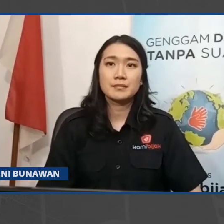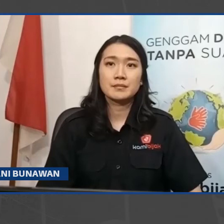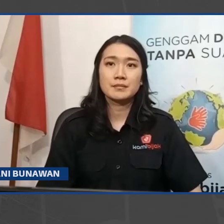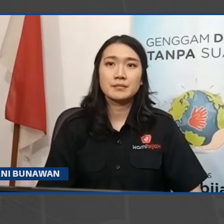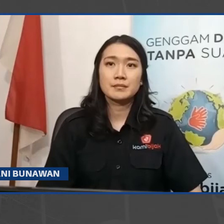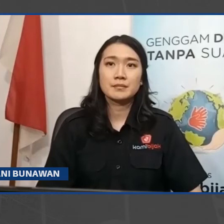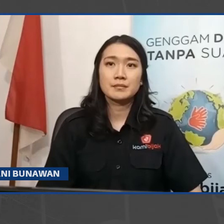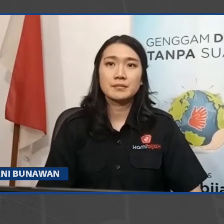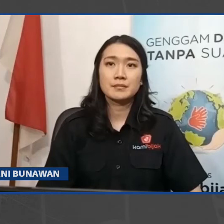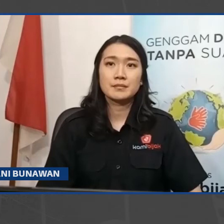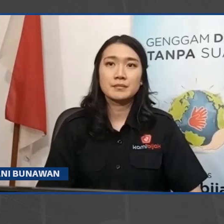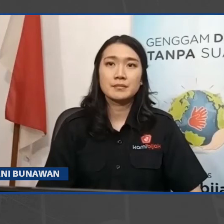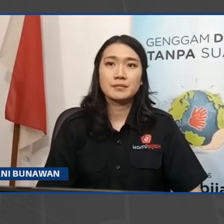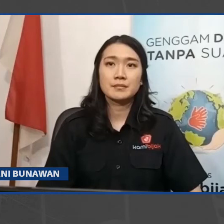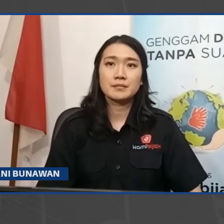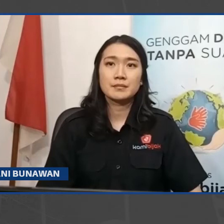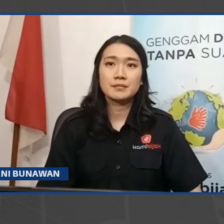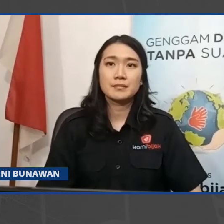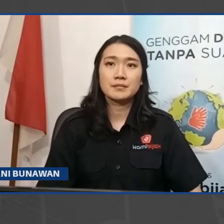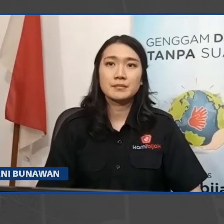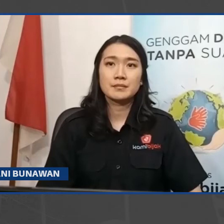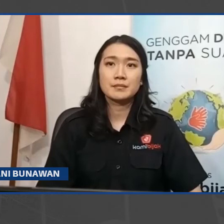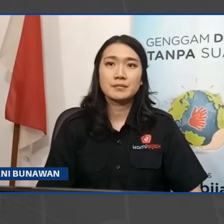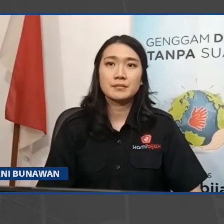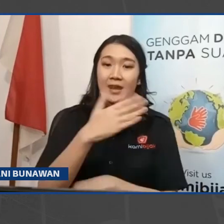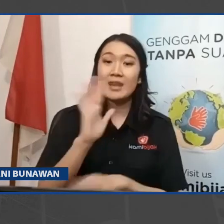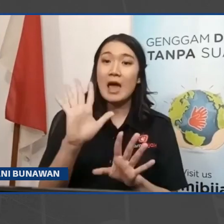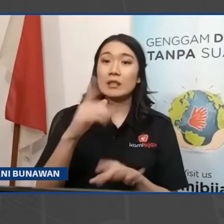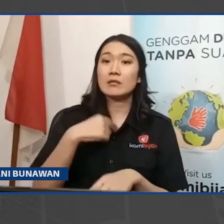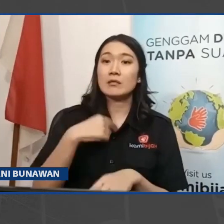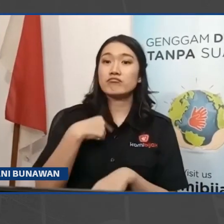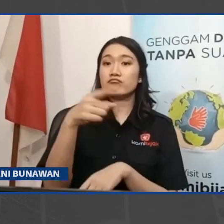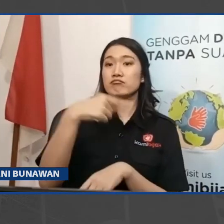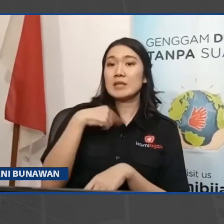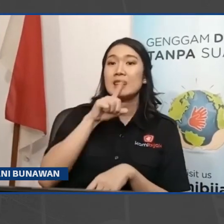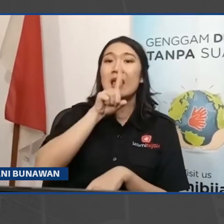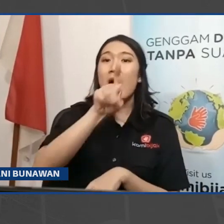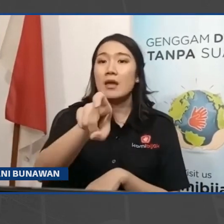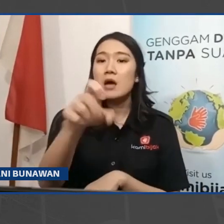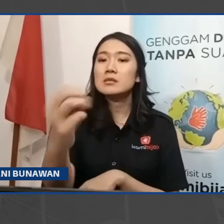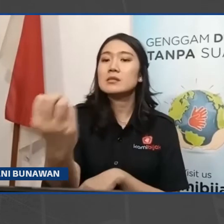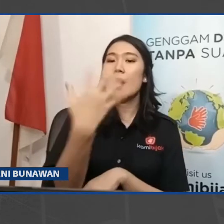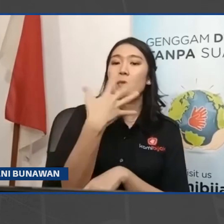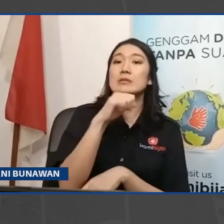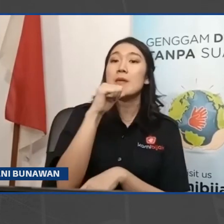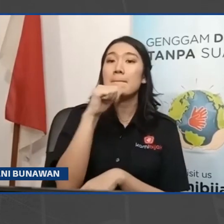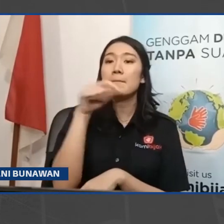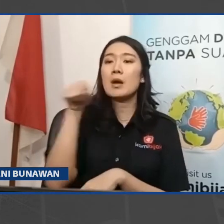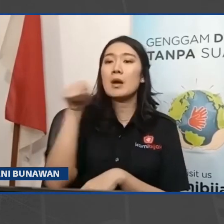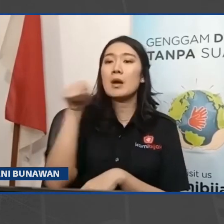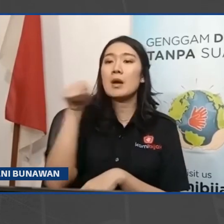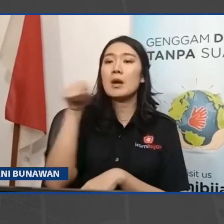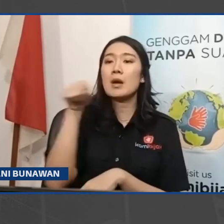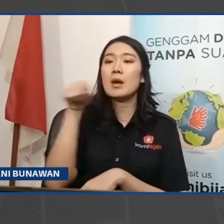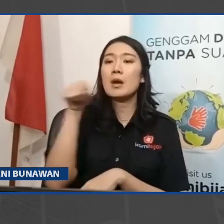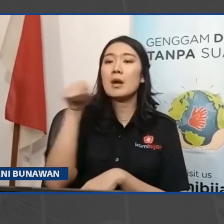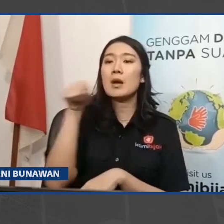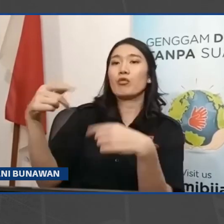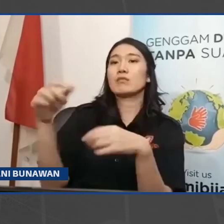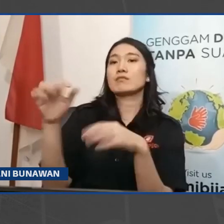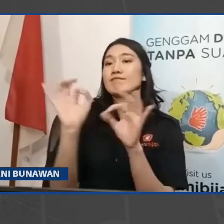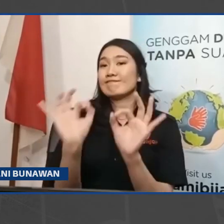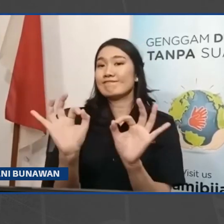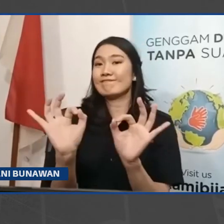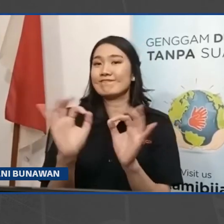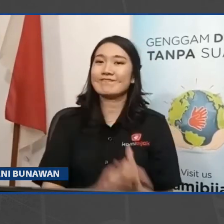Wah, mantap banget Mas Rian, sungguh inspiratif. Nah, sekarang kita mau jeda iklan dulu. Boleh. Sebelum nanti kita lihat